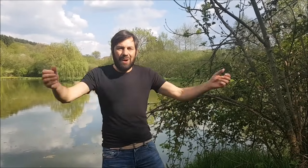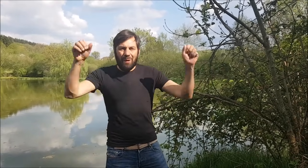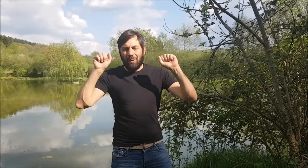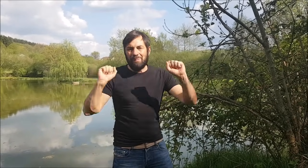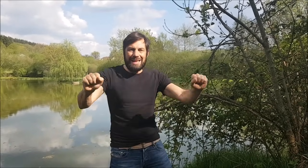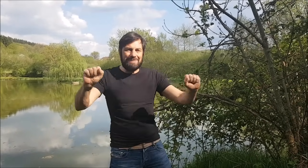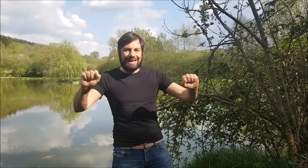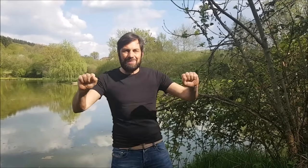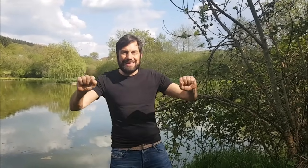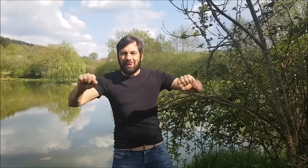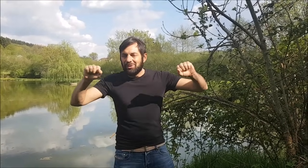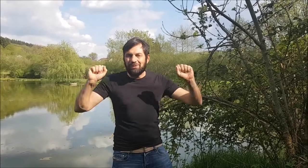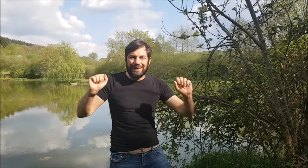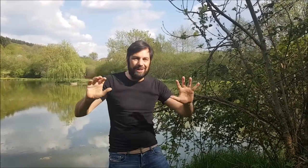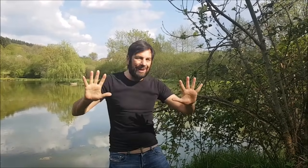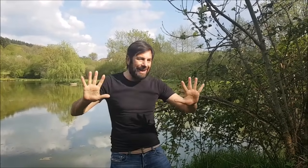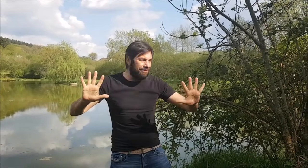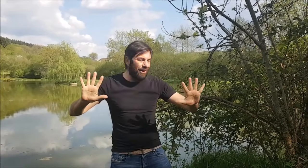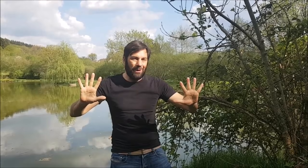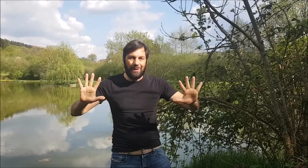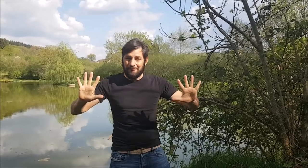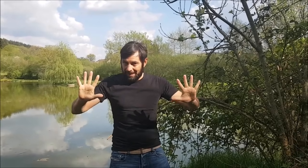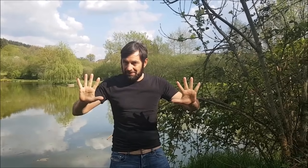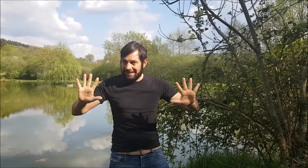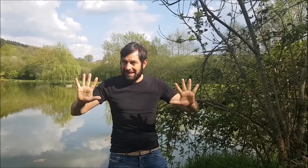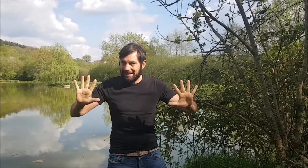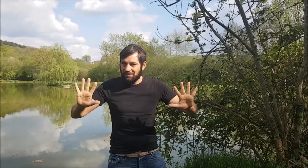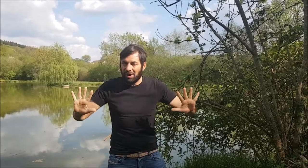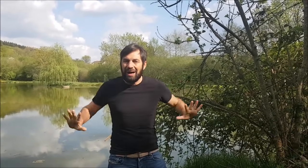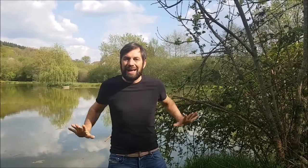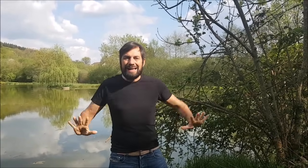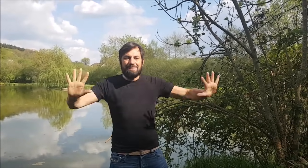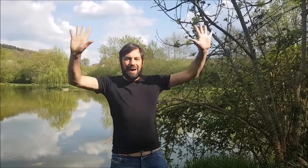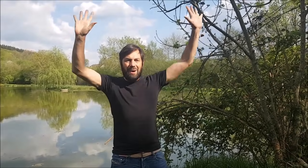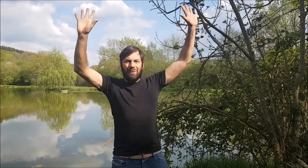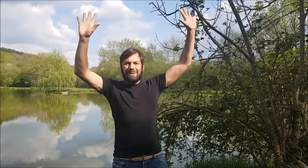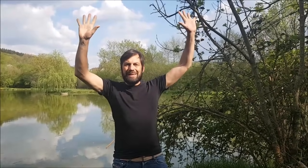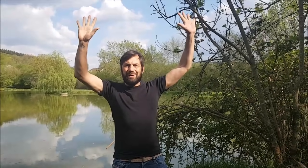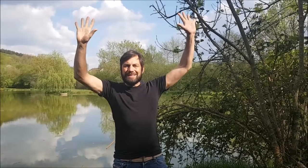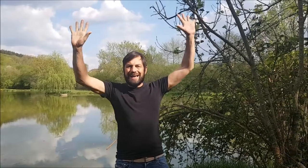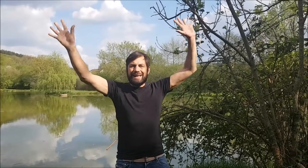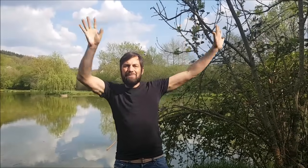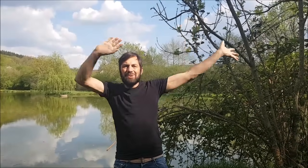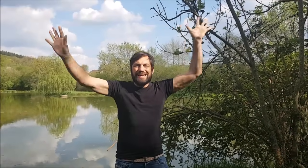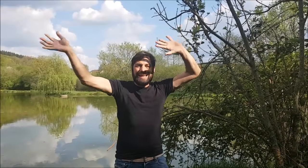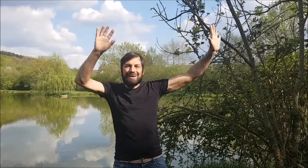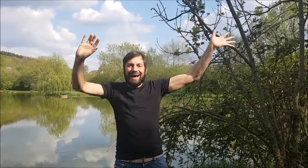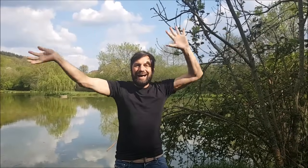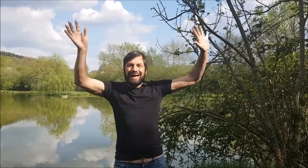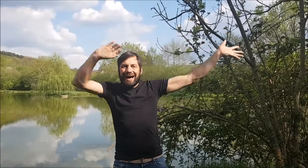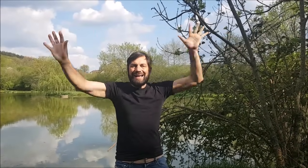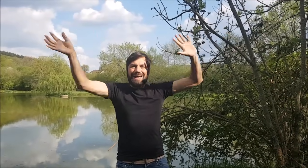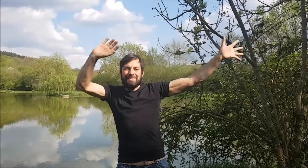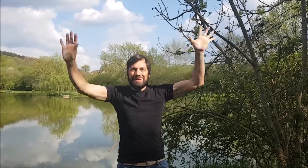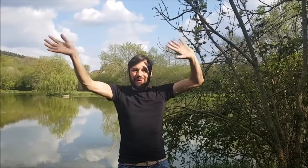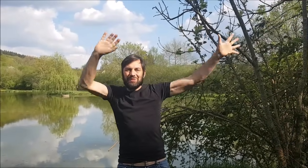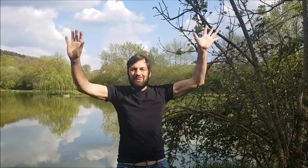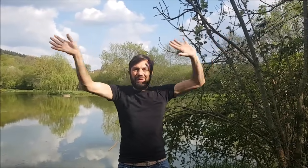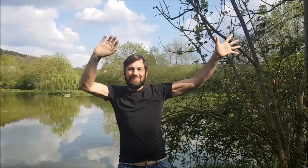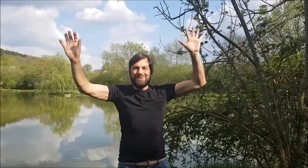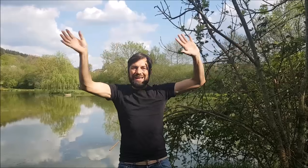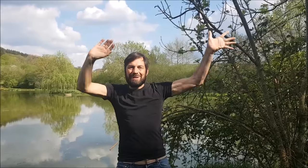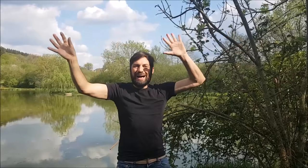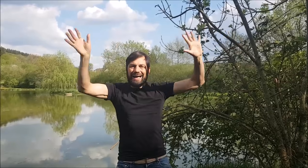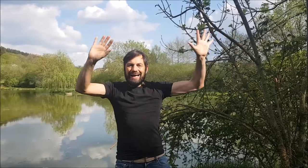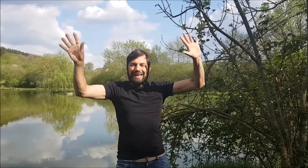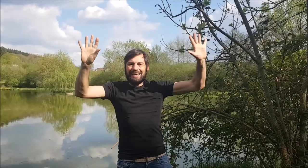ensemble. On met les mains comme ça, on ouvre les doigts très fort, vous êtes avec moi. Les mains, on les met dans le ciel et bougez les mains. Allez, à la maison,